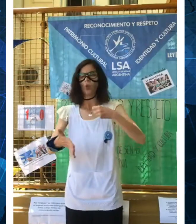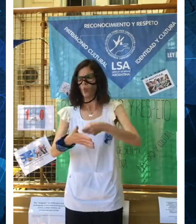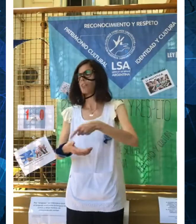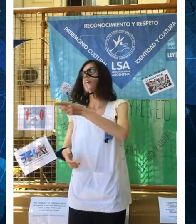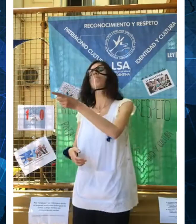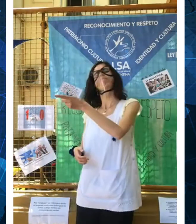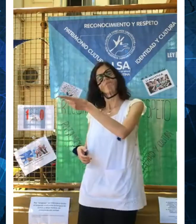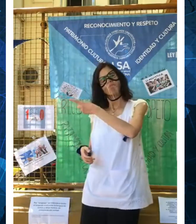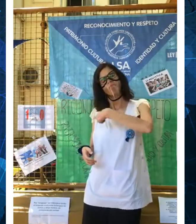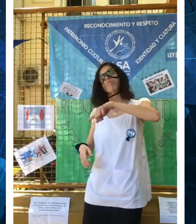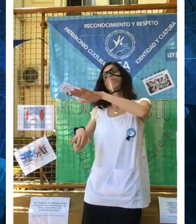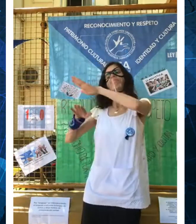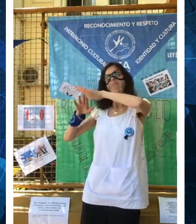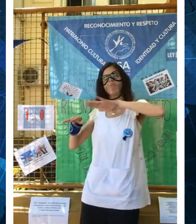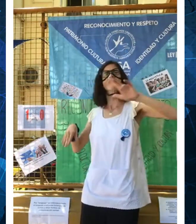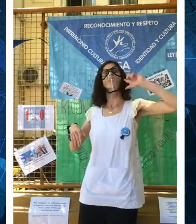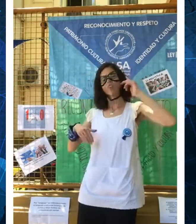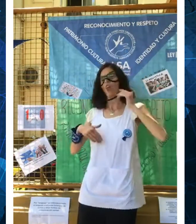lucha.